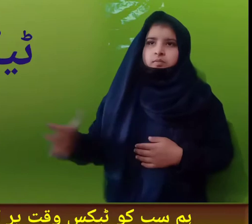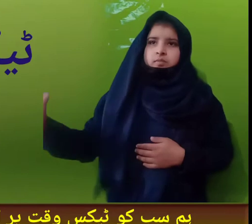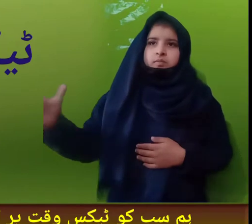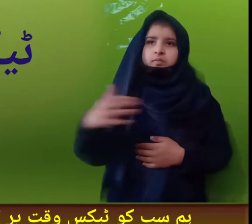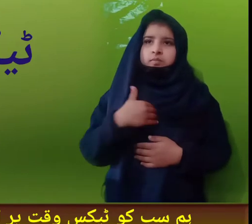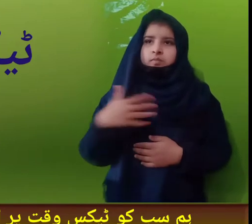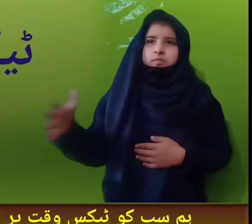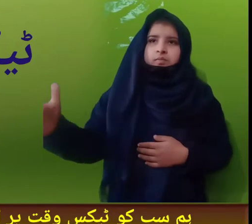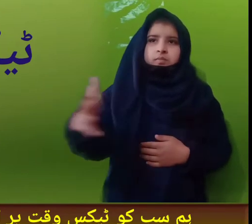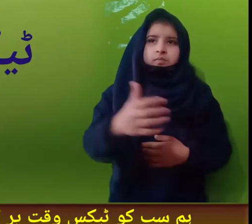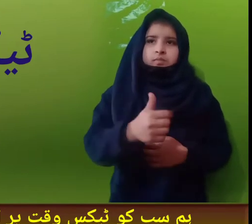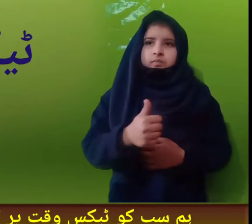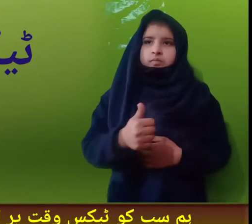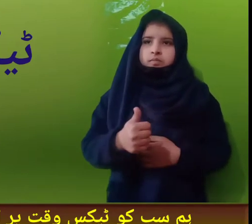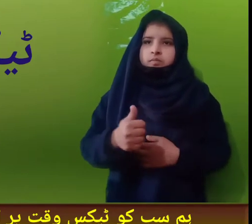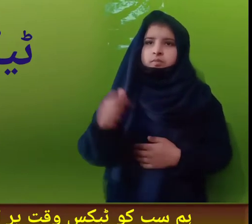हम सबको